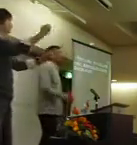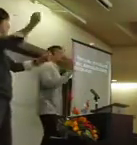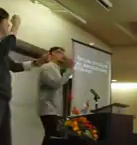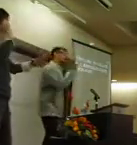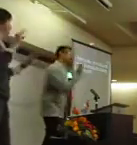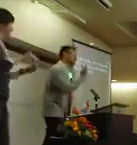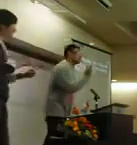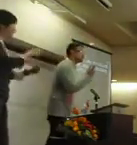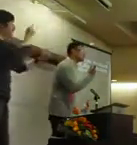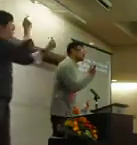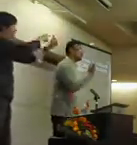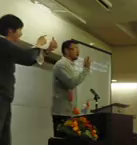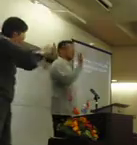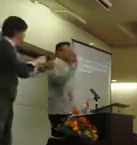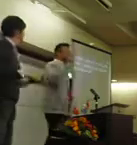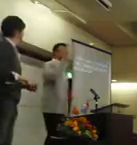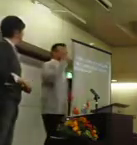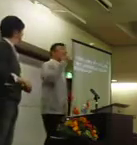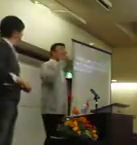で、彼の